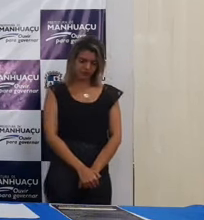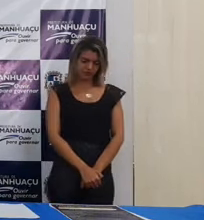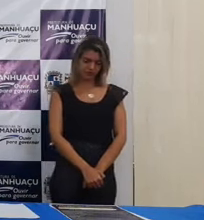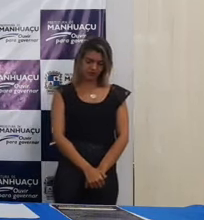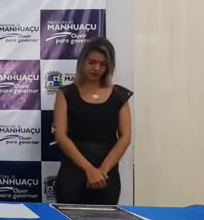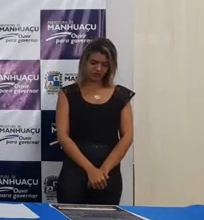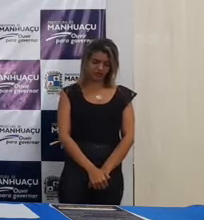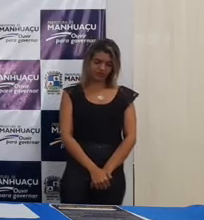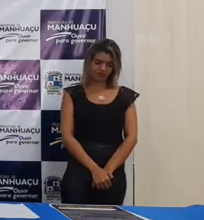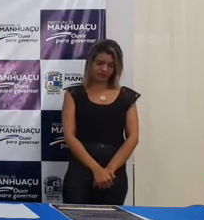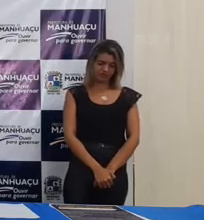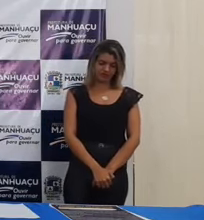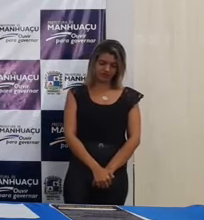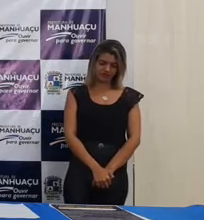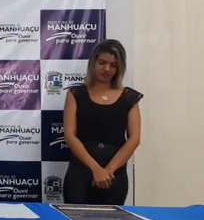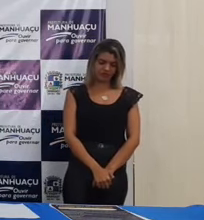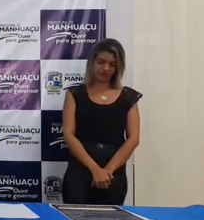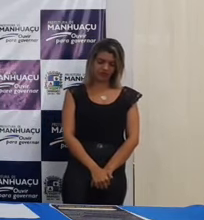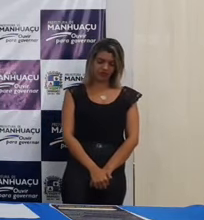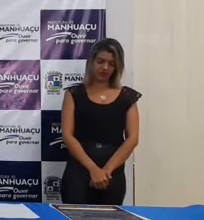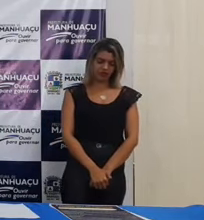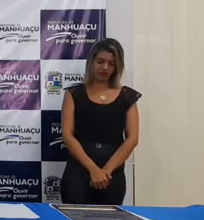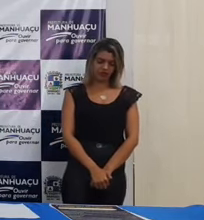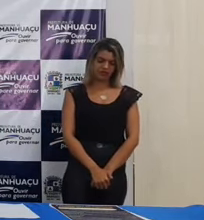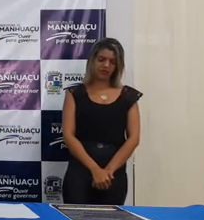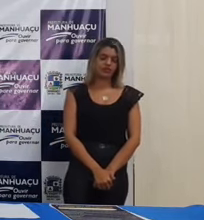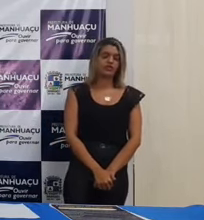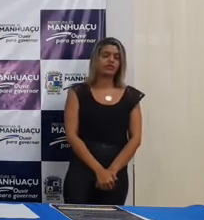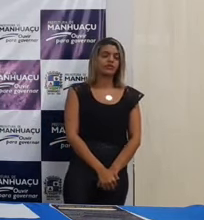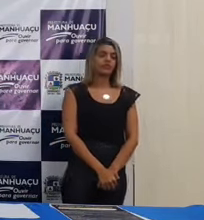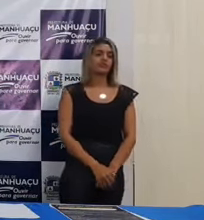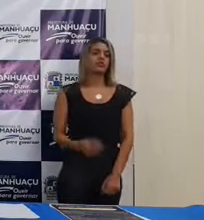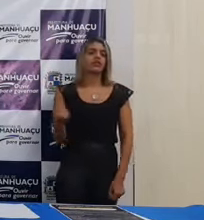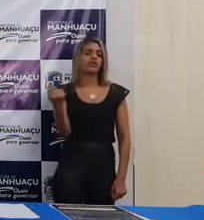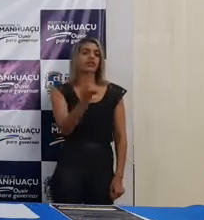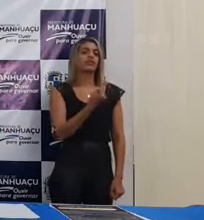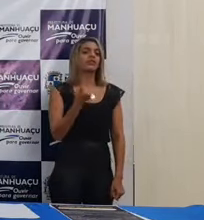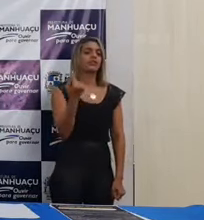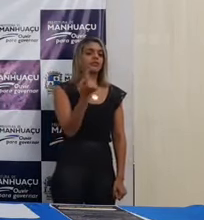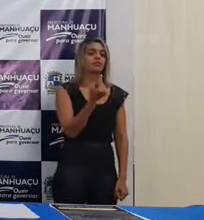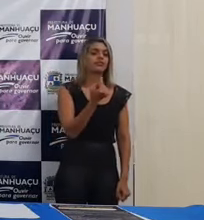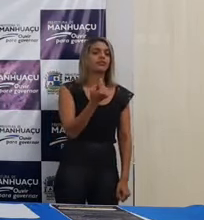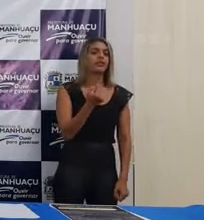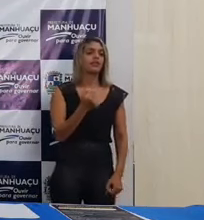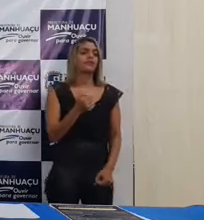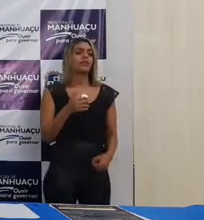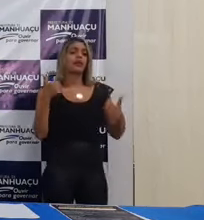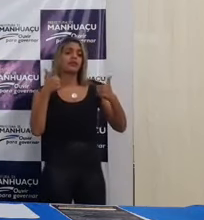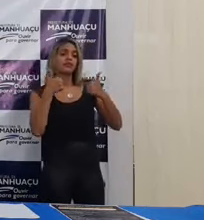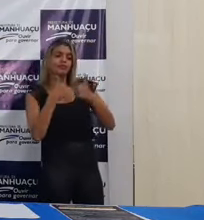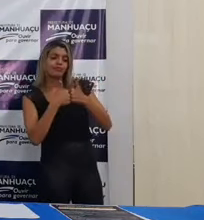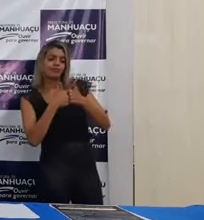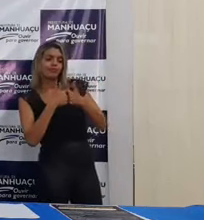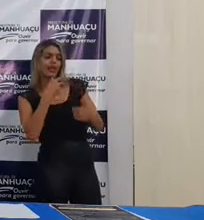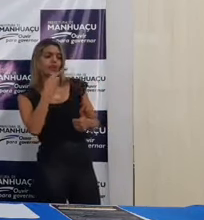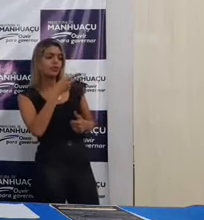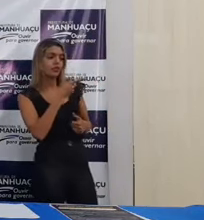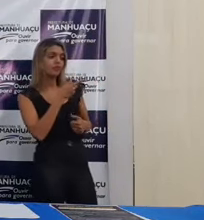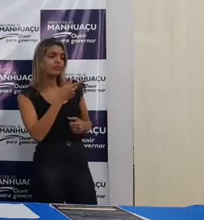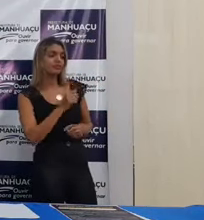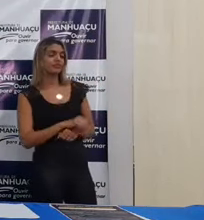consegue ser atendida. Porque, um exemplo, você vem e notifica uma pessoa, pede para ele tomar as providências, fazer daquela forma.